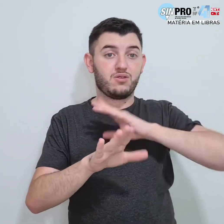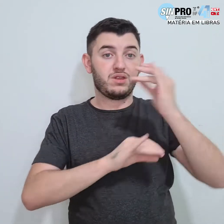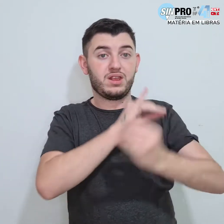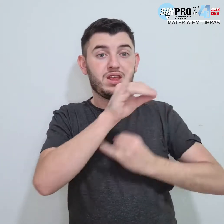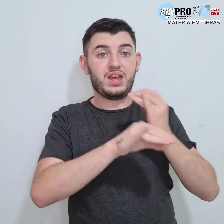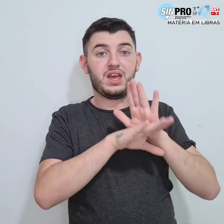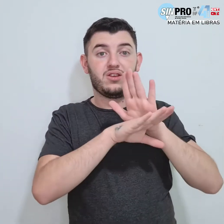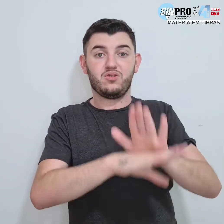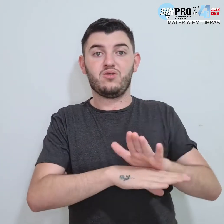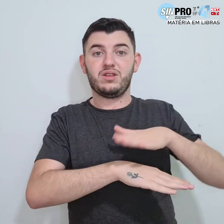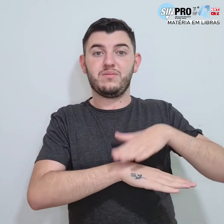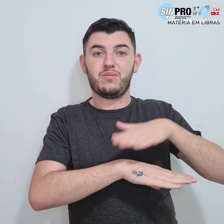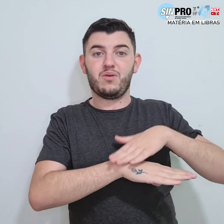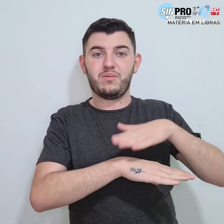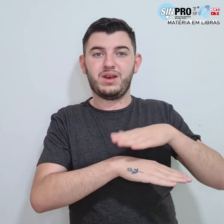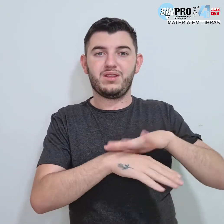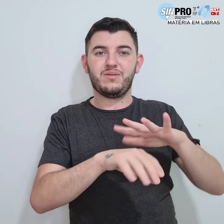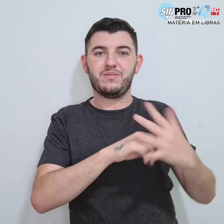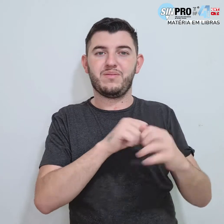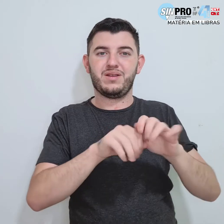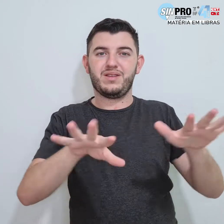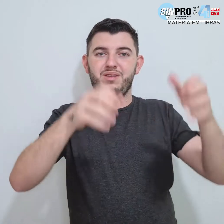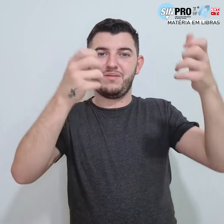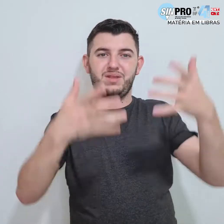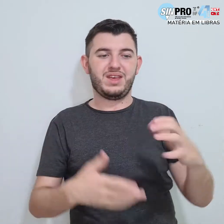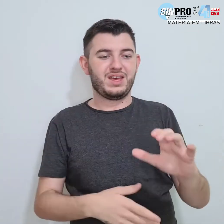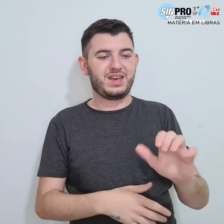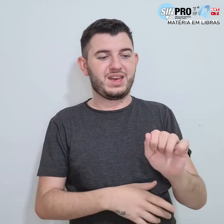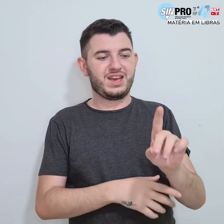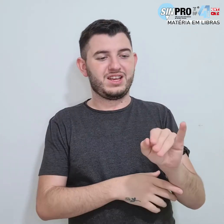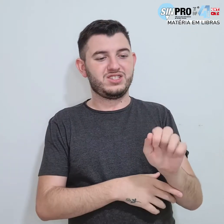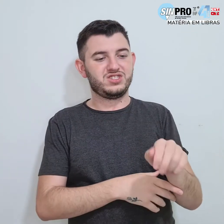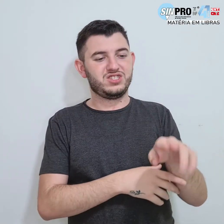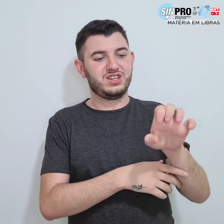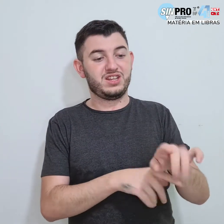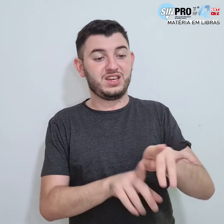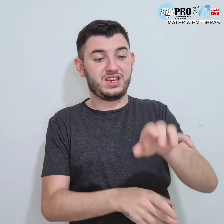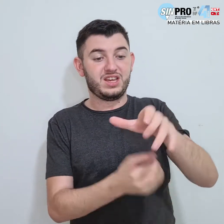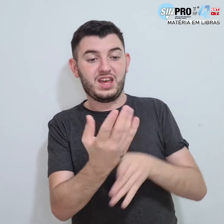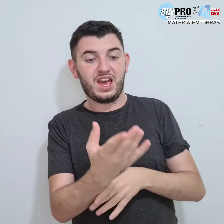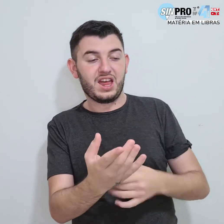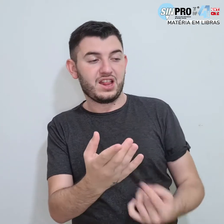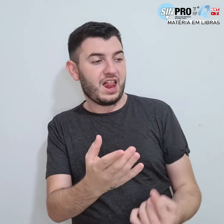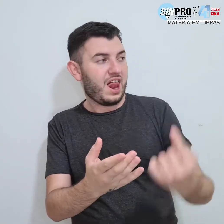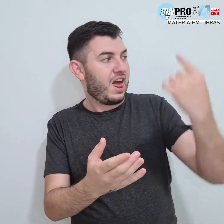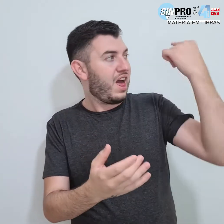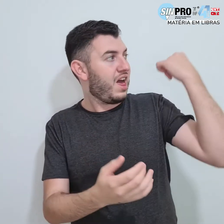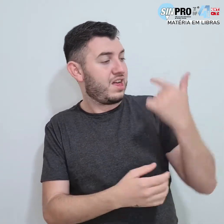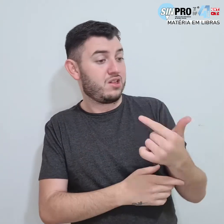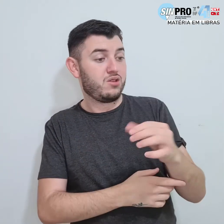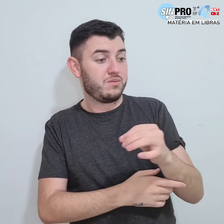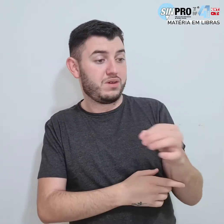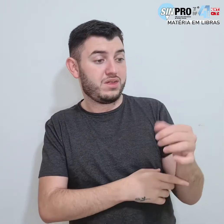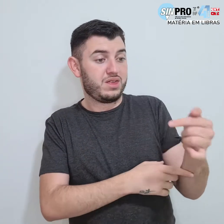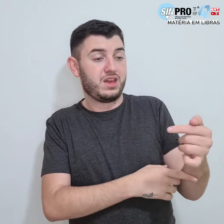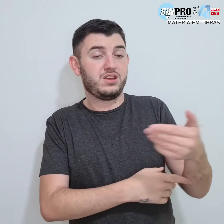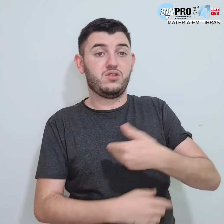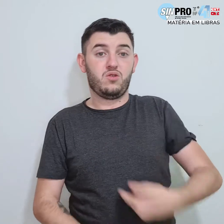pandemia, afirma Cadiani. Criado em 2007, no governo de Tavares Vázquez, com continuação